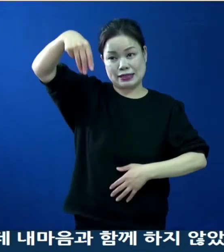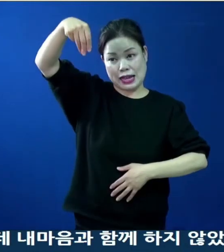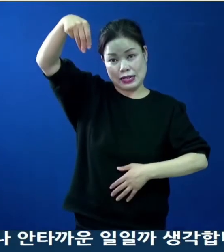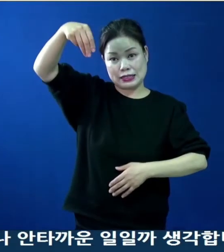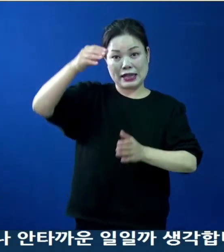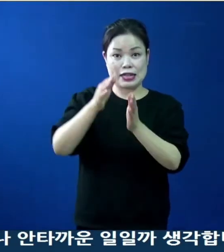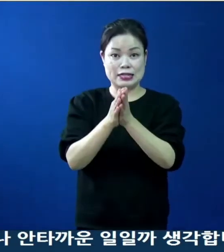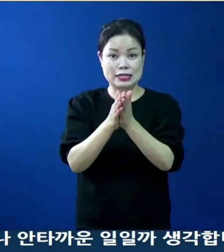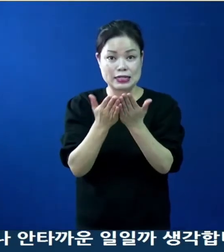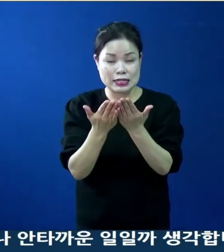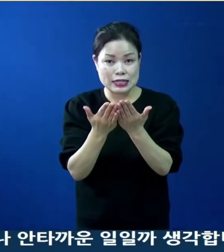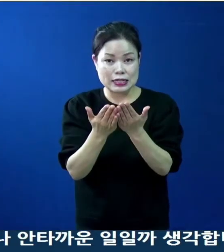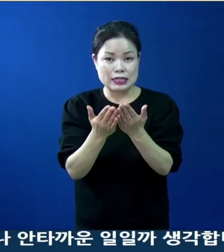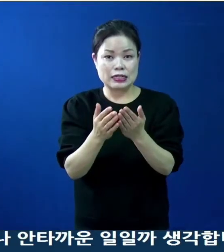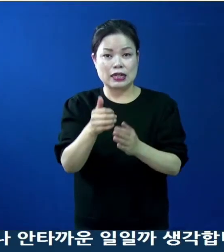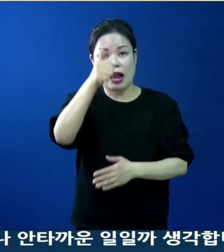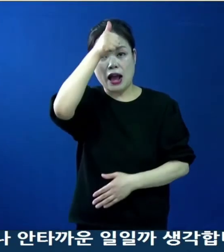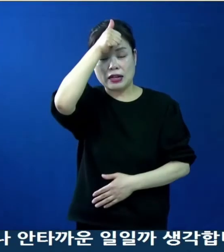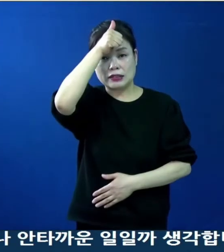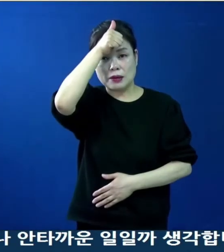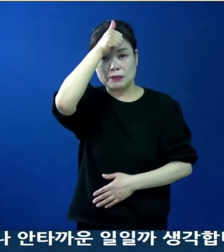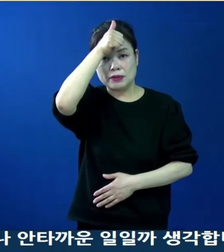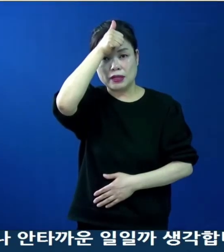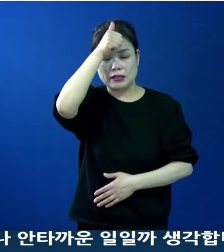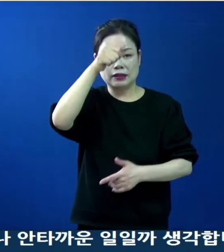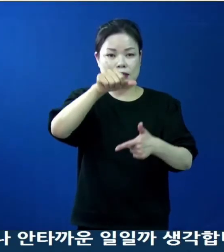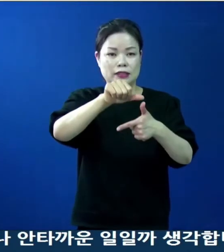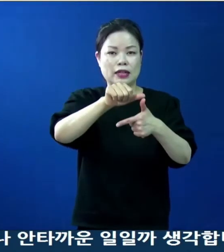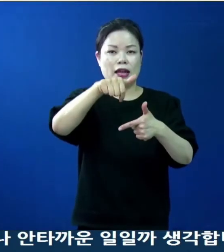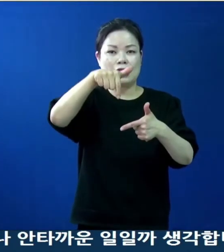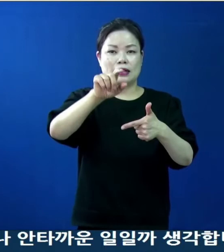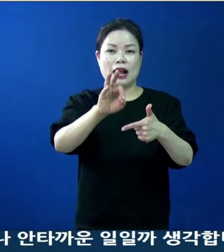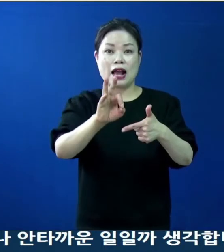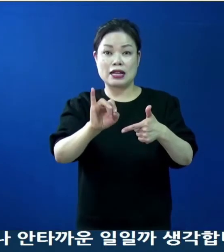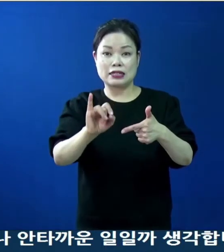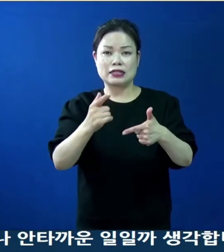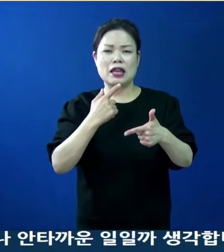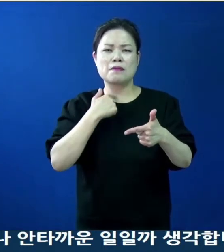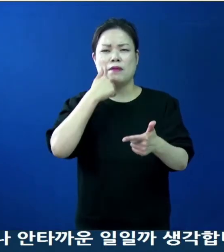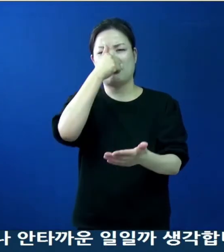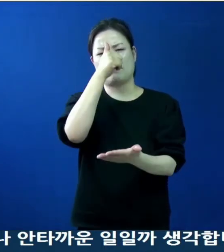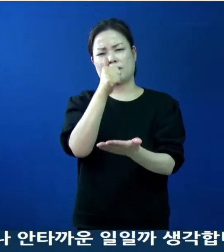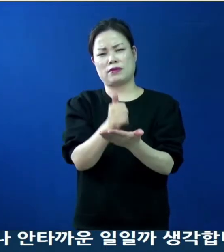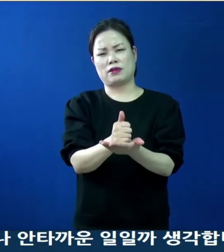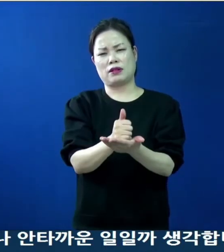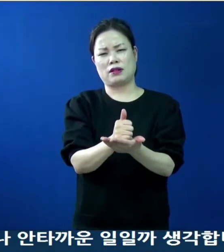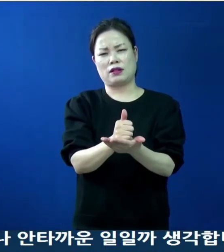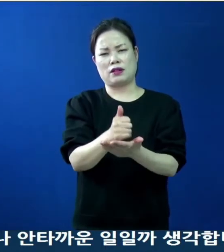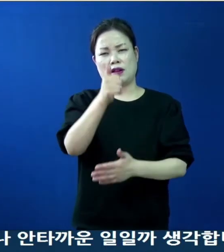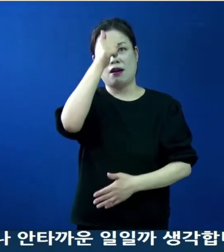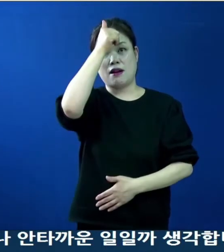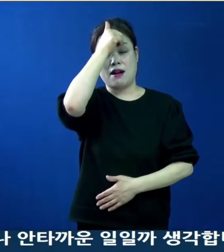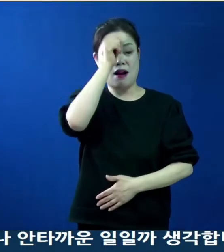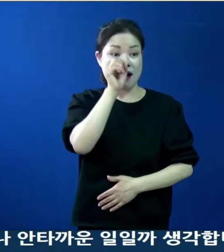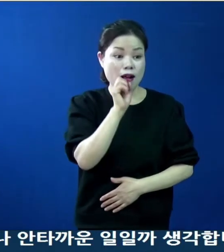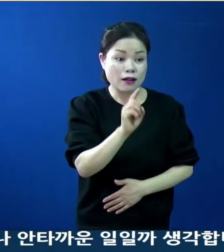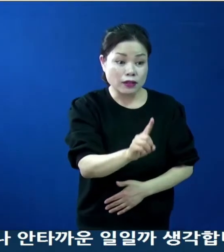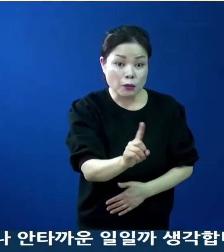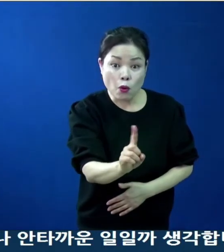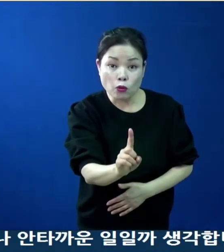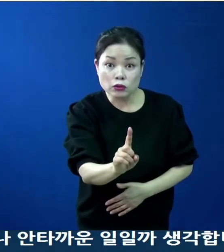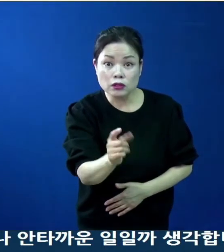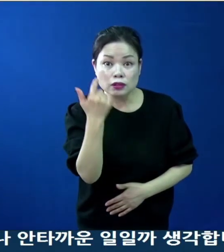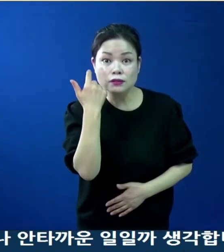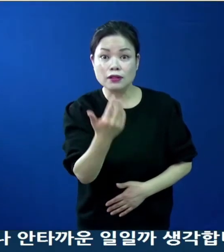보면 첫 아담의 범죄와 가인의 범죄에서도 똑같이 나옵니다. 아담아 내가 지금 어디